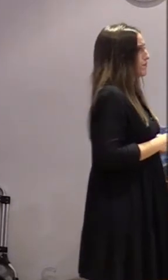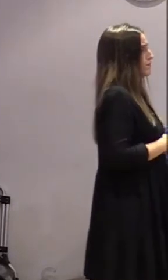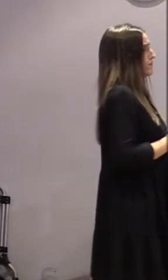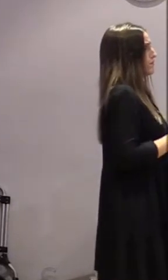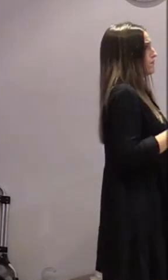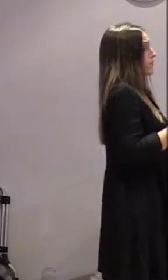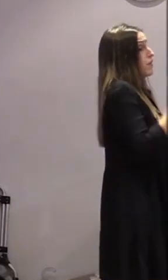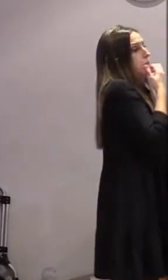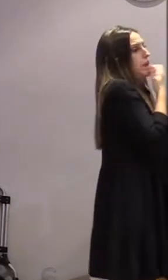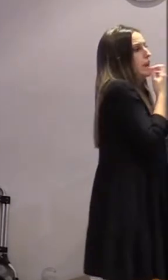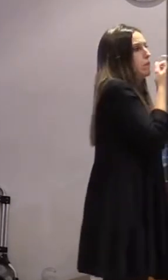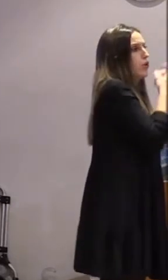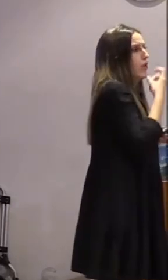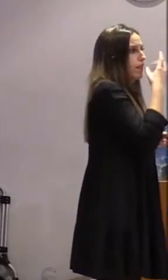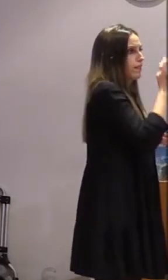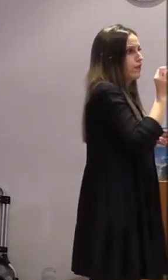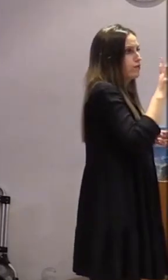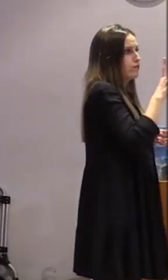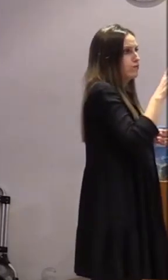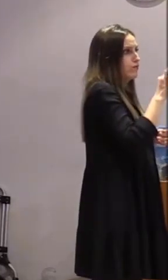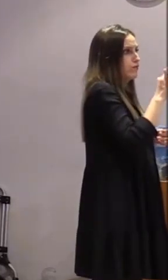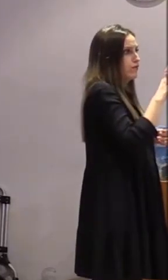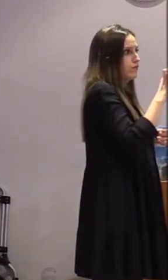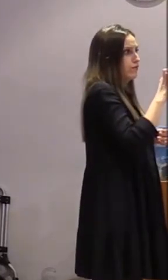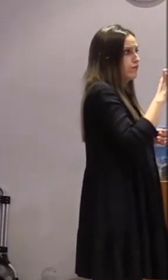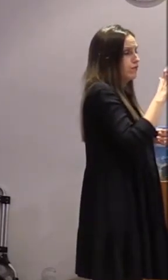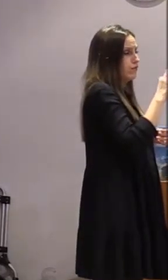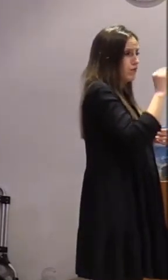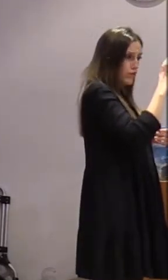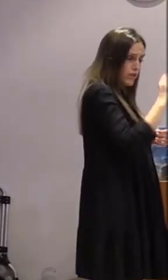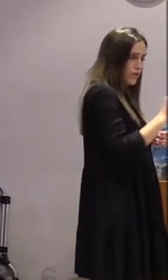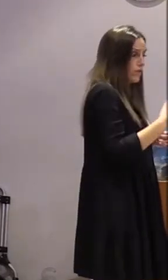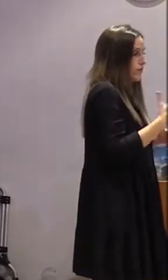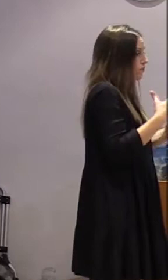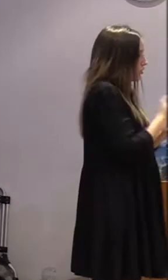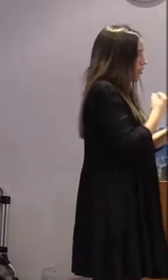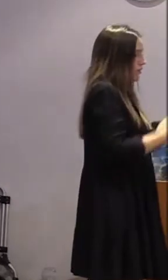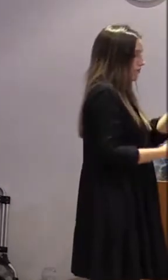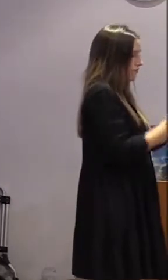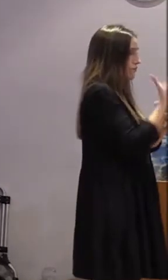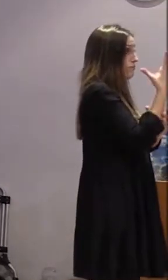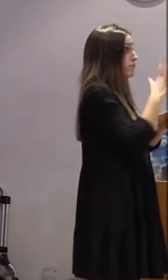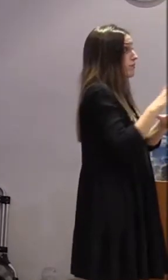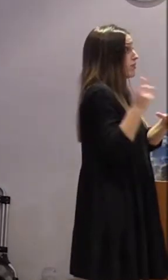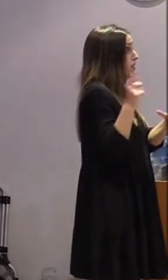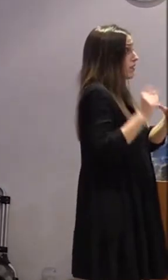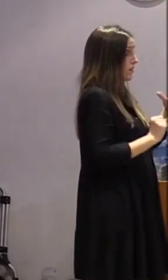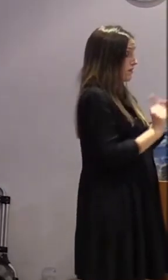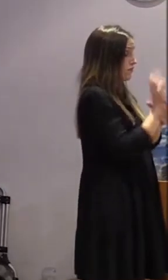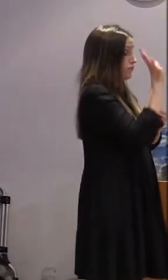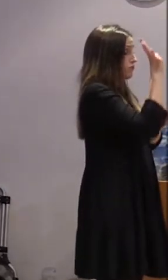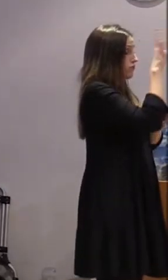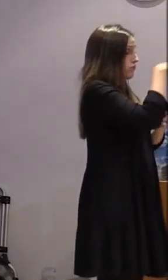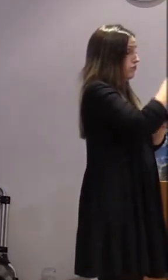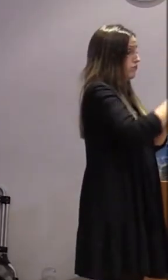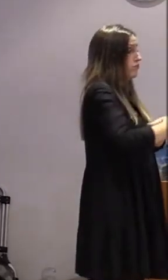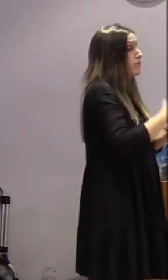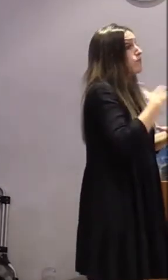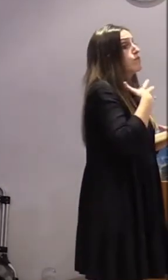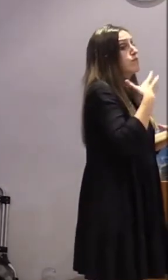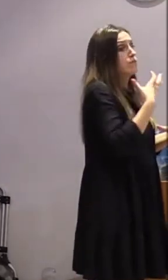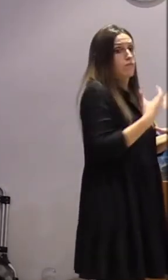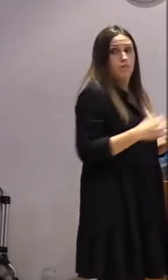como ácido sulfúrico, bueno, todo eso va para arriba. En las grandes erupciones, ese gran penacho es capaz de